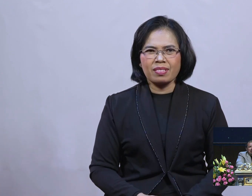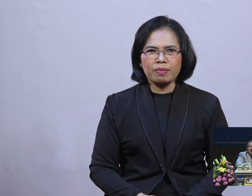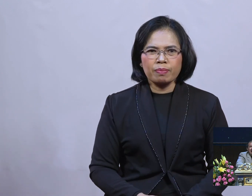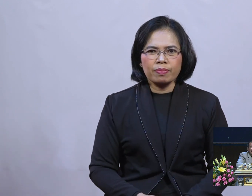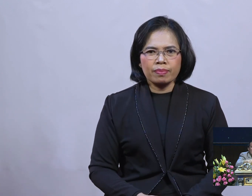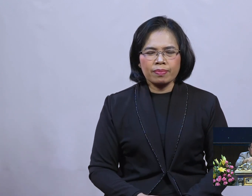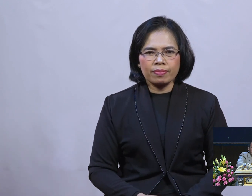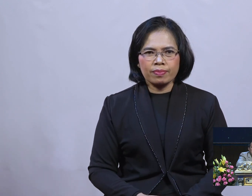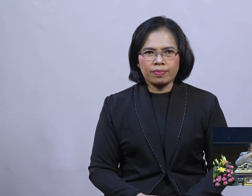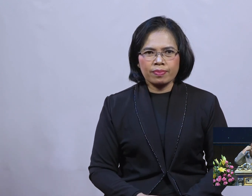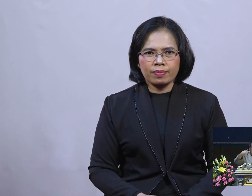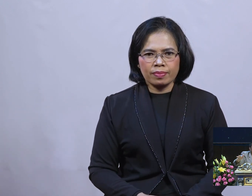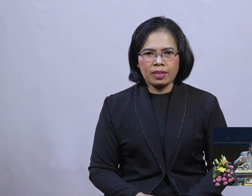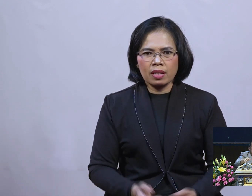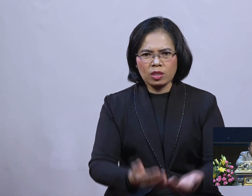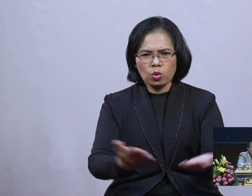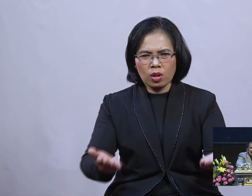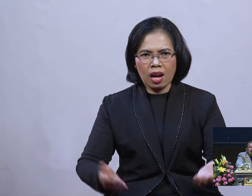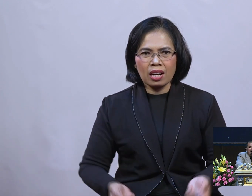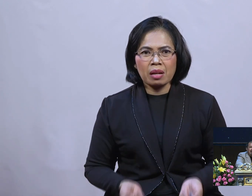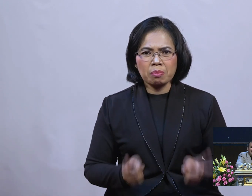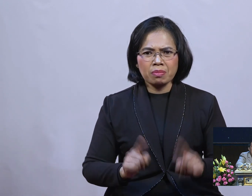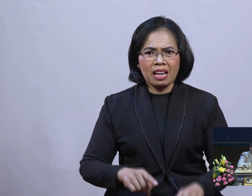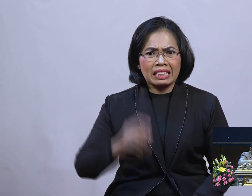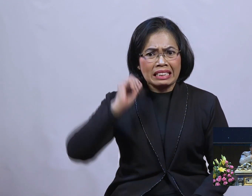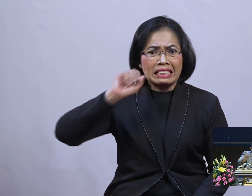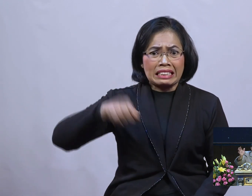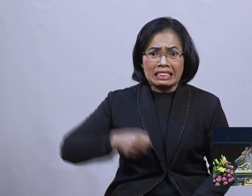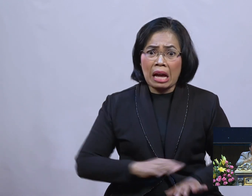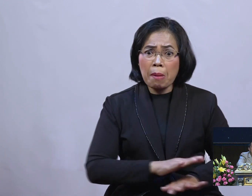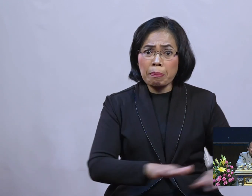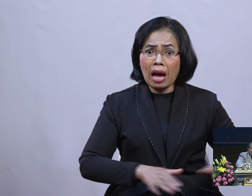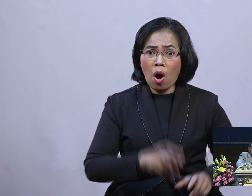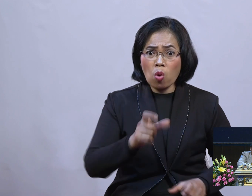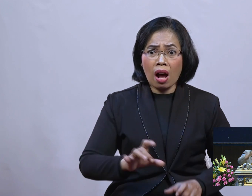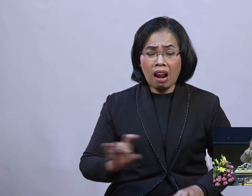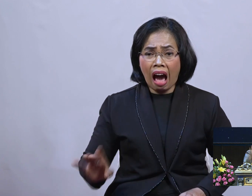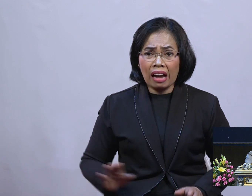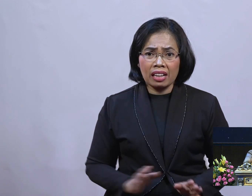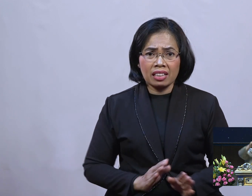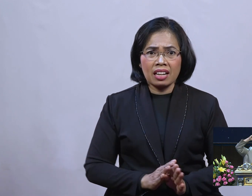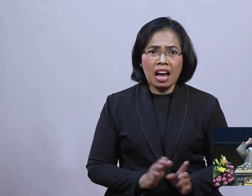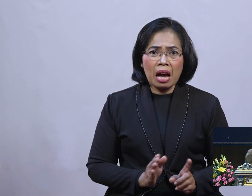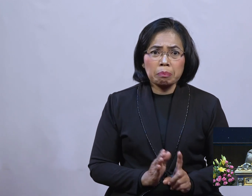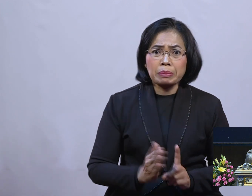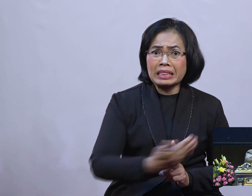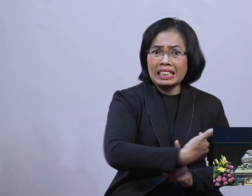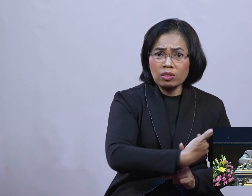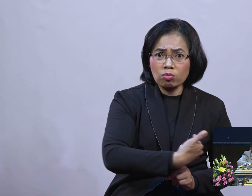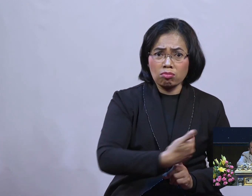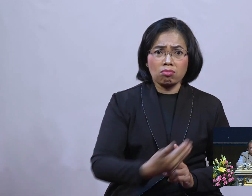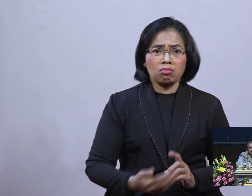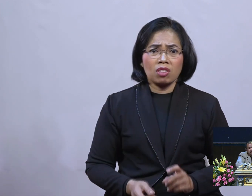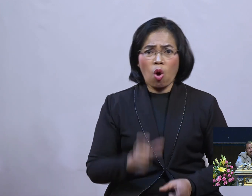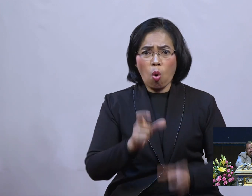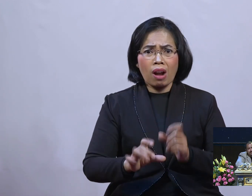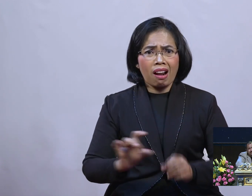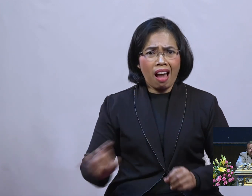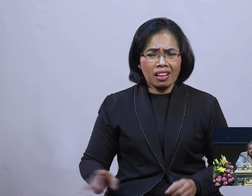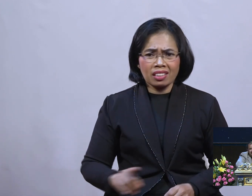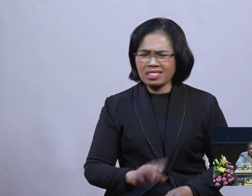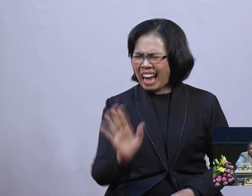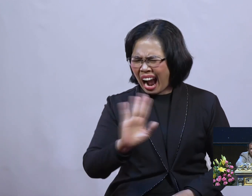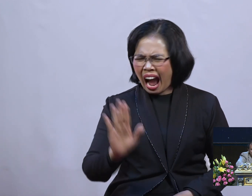istri orang aku hidup sebagai Setiawan orang aku hidup dengan perselingkuhan dalam nama zakume bangkit